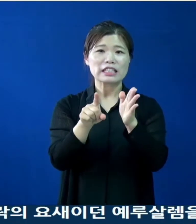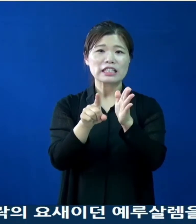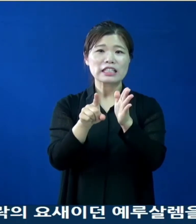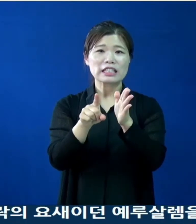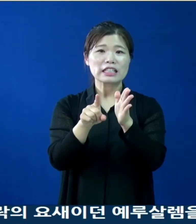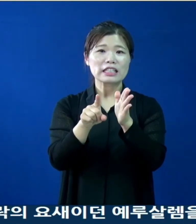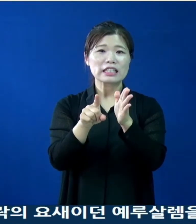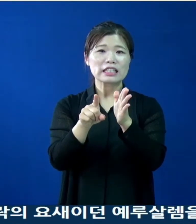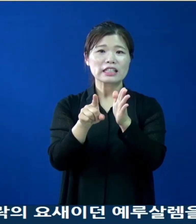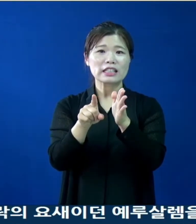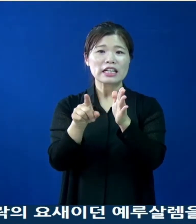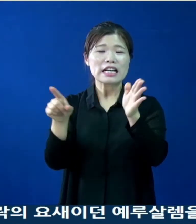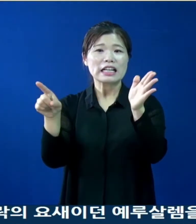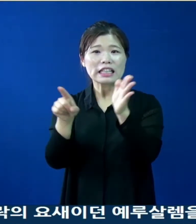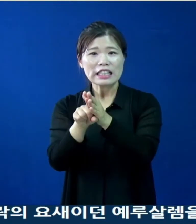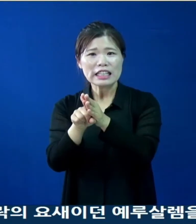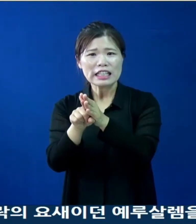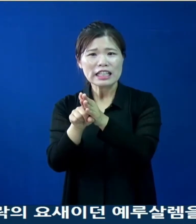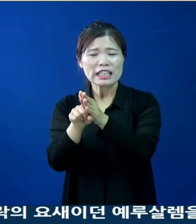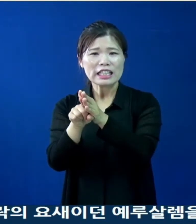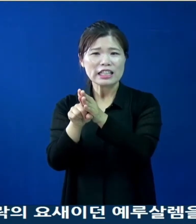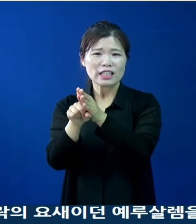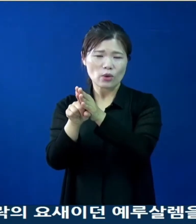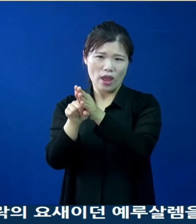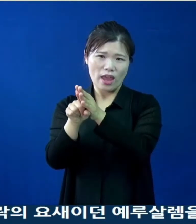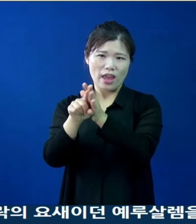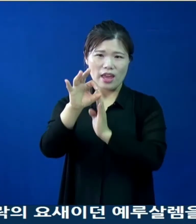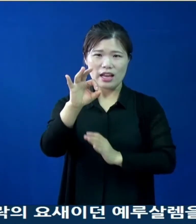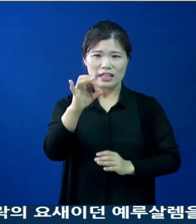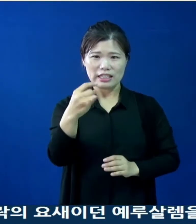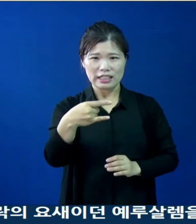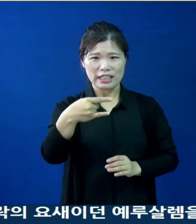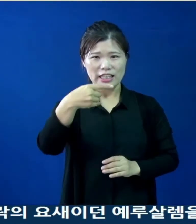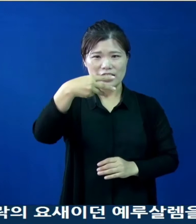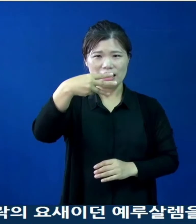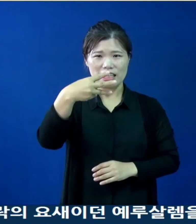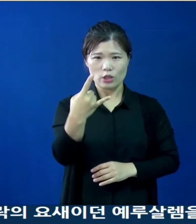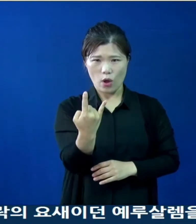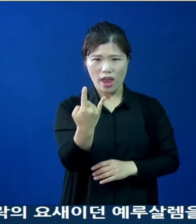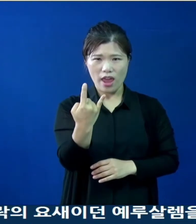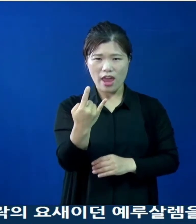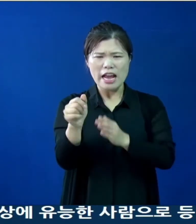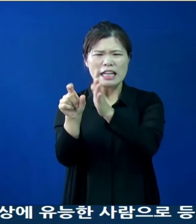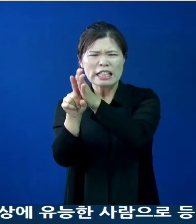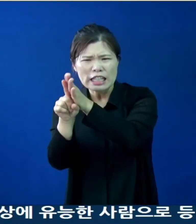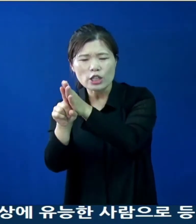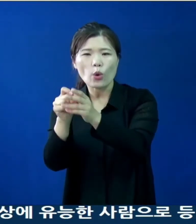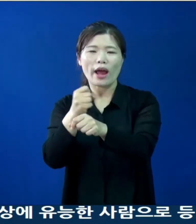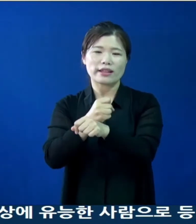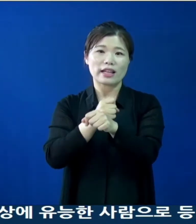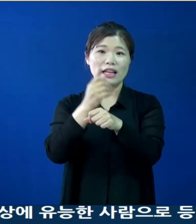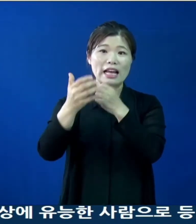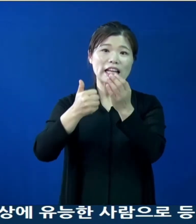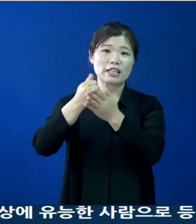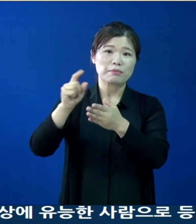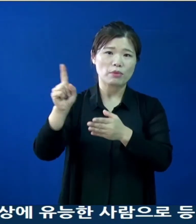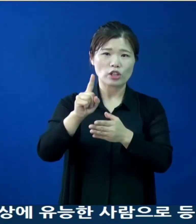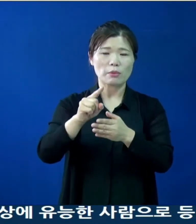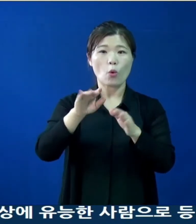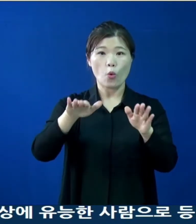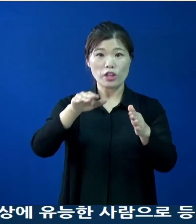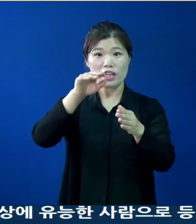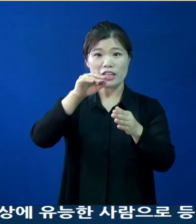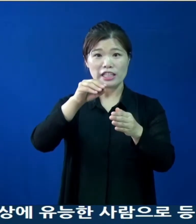하나님을 의뢰한다는 것을 다른 표현으로 보면 오늘 교동문에서 있었습니다. 교동문은 시편 39편에서